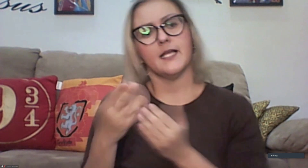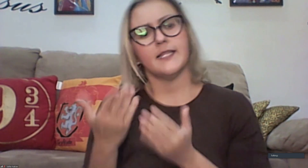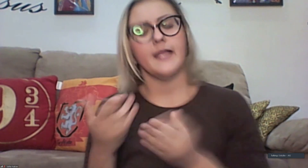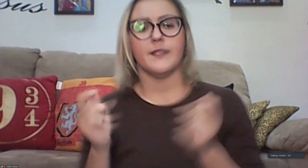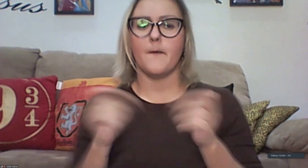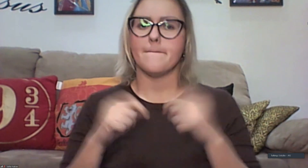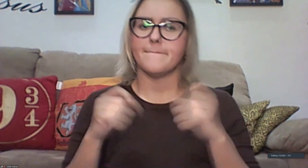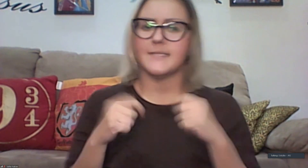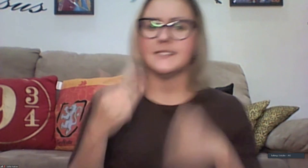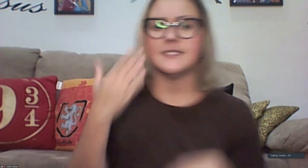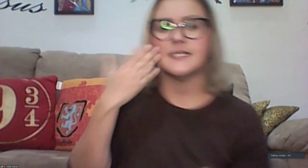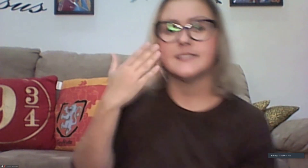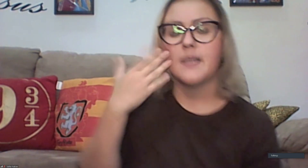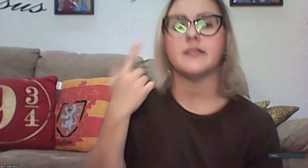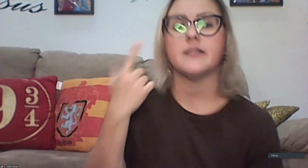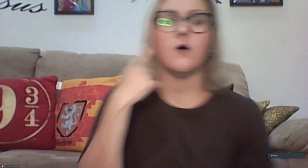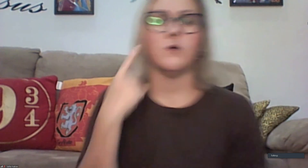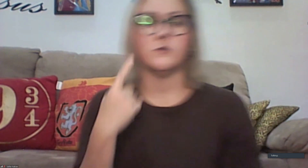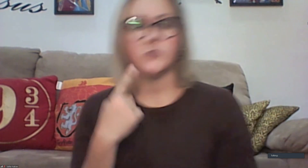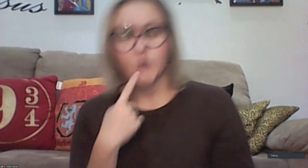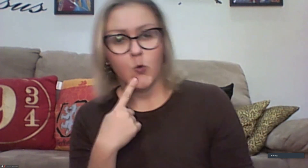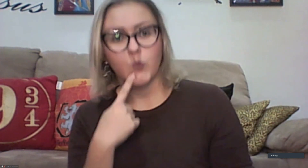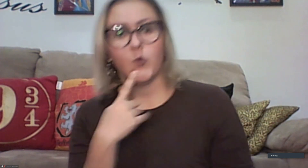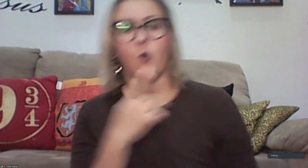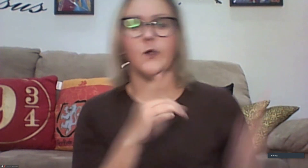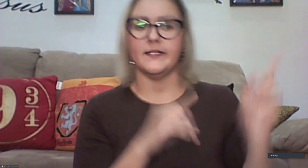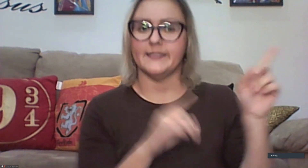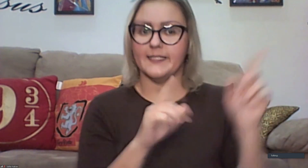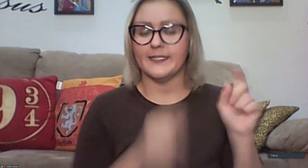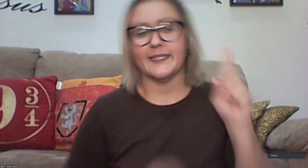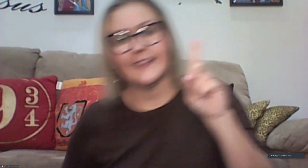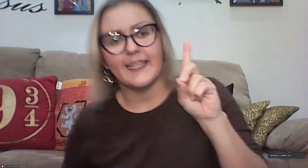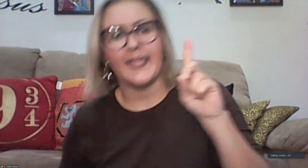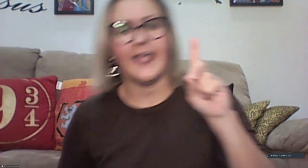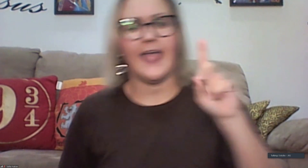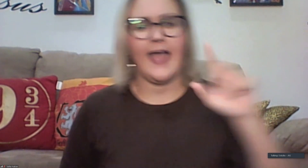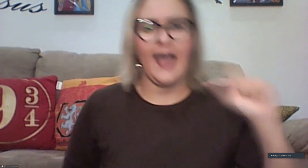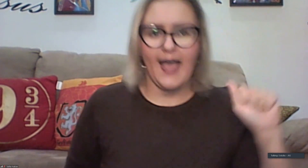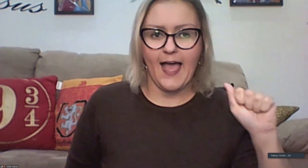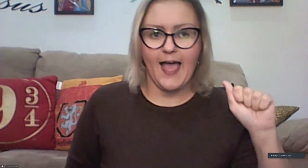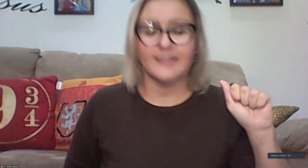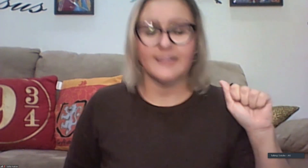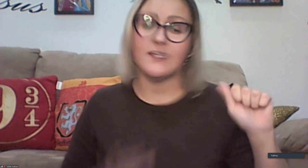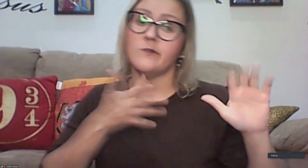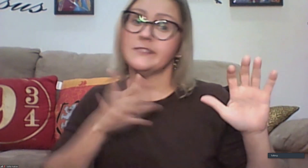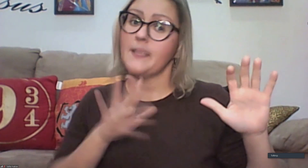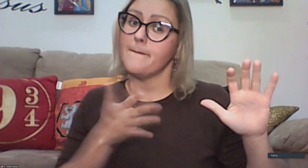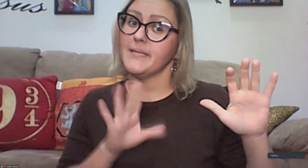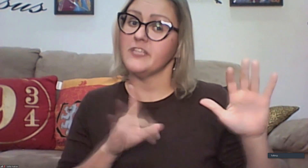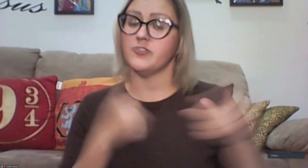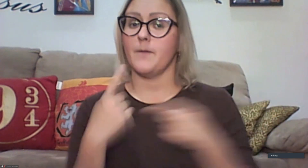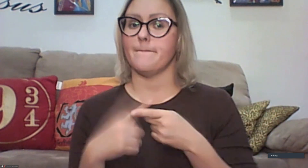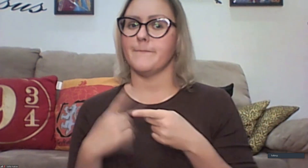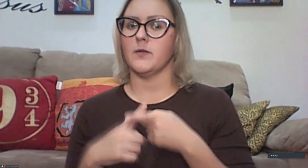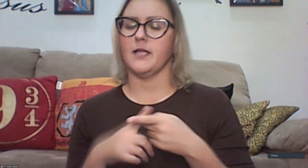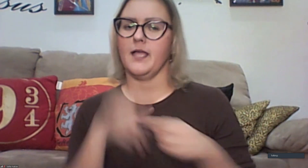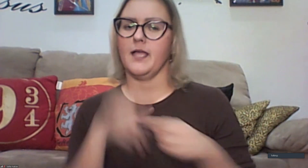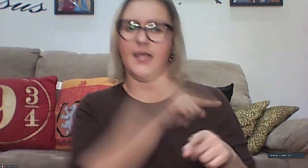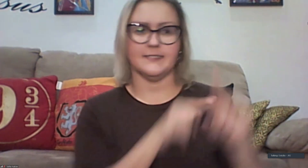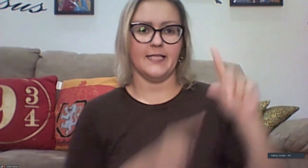aprendizagem correta, a gente utiliza o conceito correto. É surdo, ou talvez um DA, porque